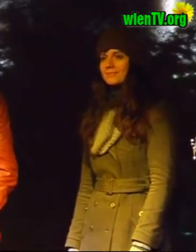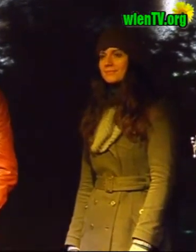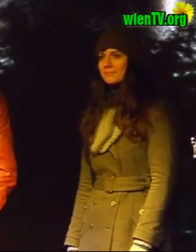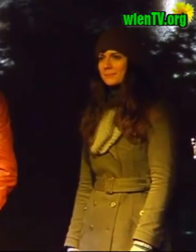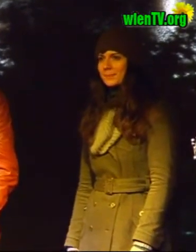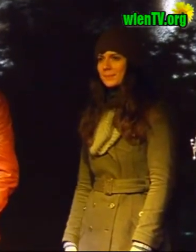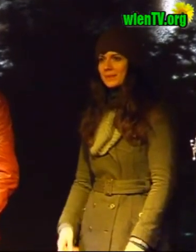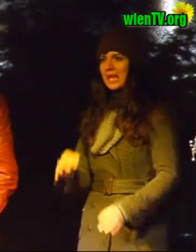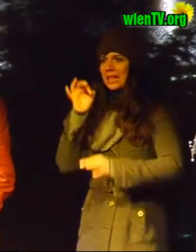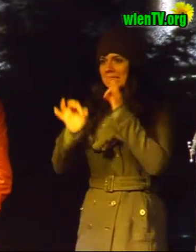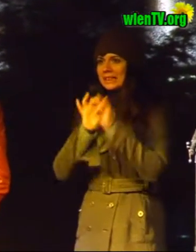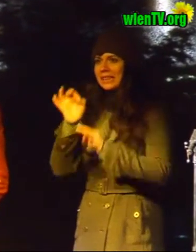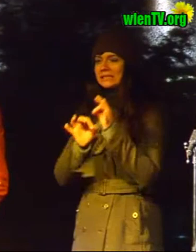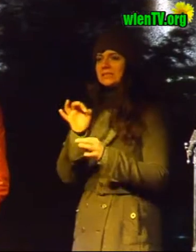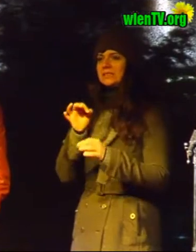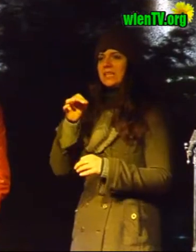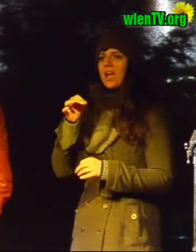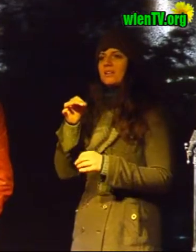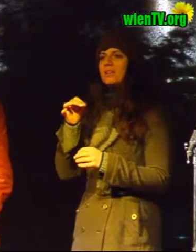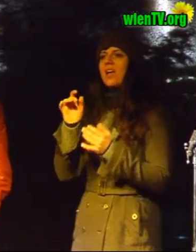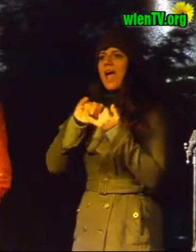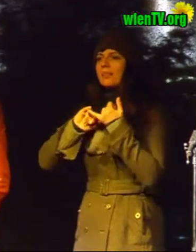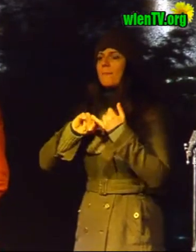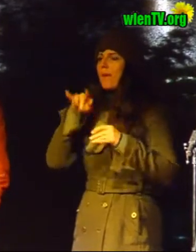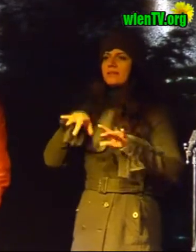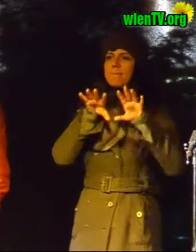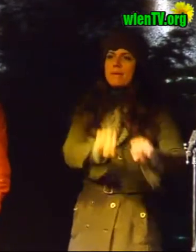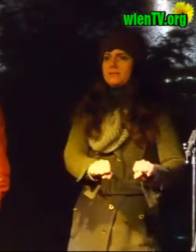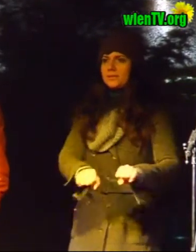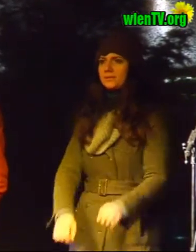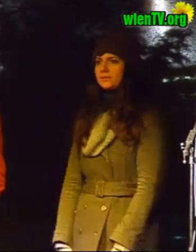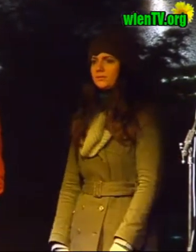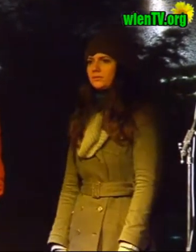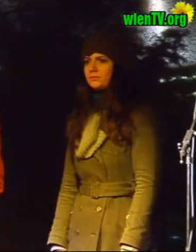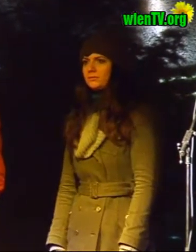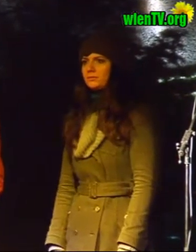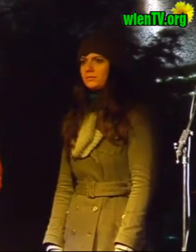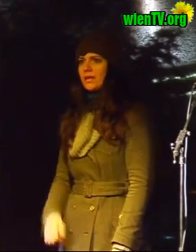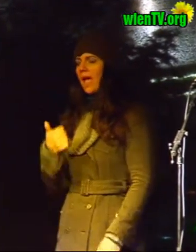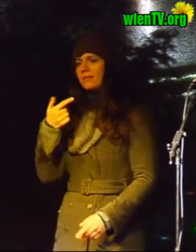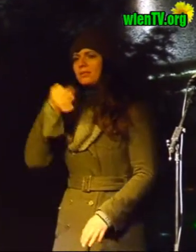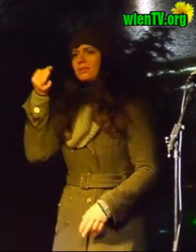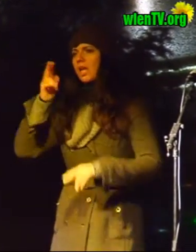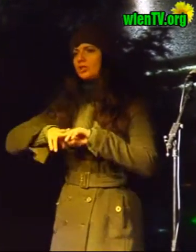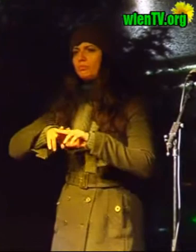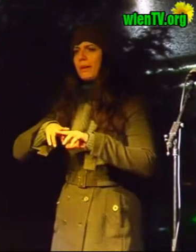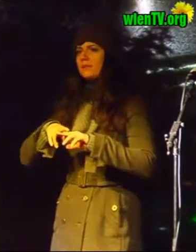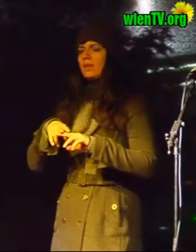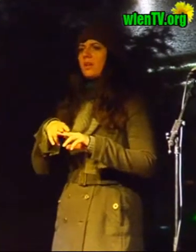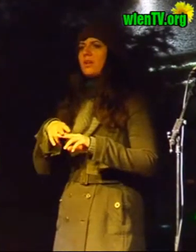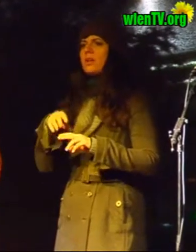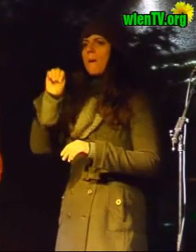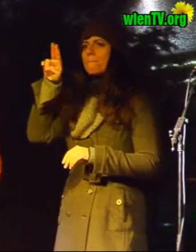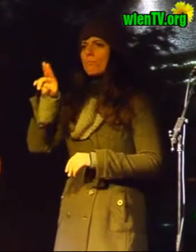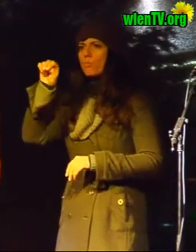Seit Dienstag ist die Uni Heidelberg der Audimax besetzt. Am Tag darauf haben die Kommilitoninnen und Kommilitonen in